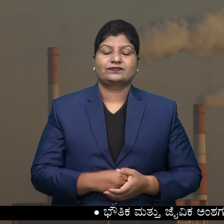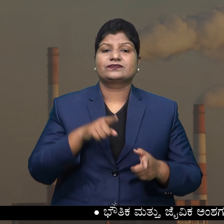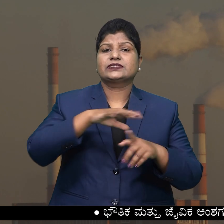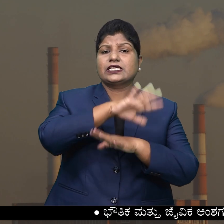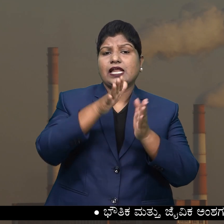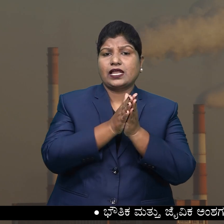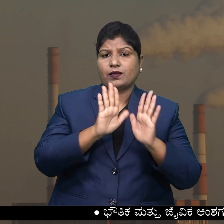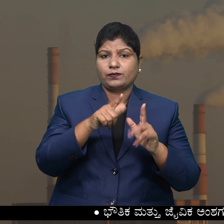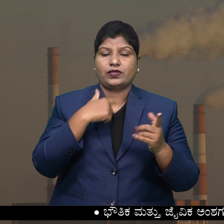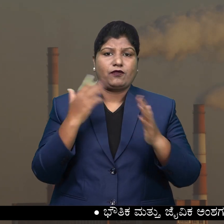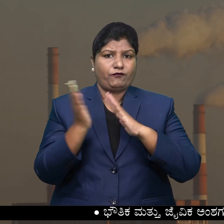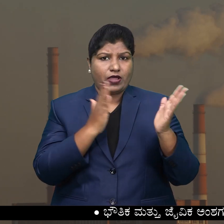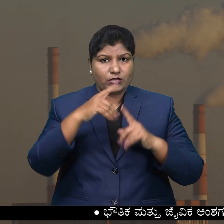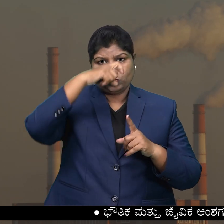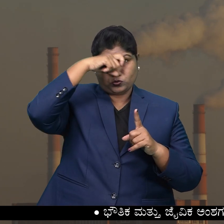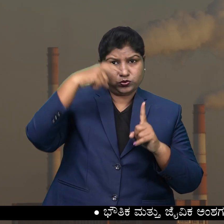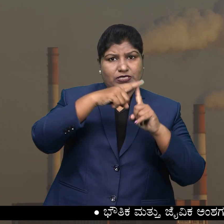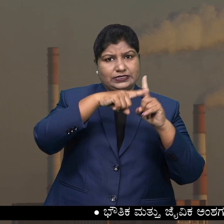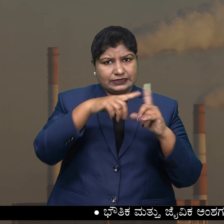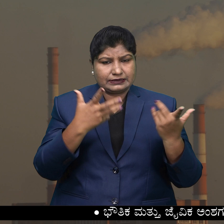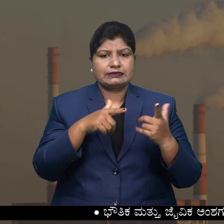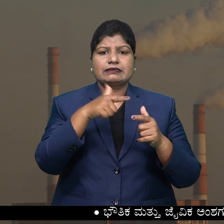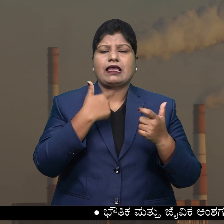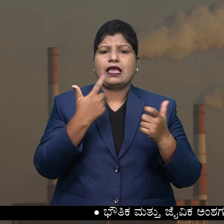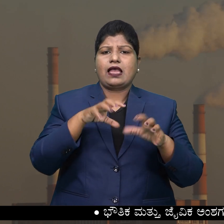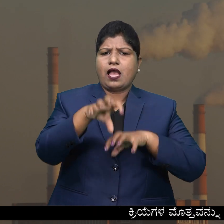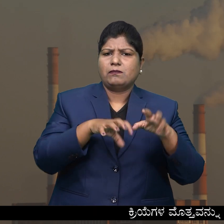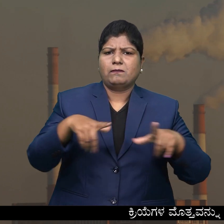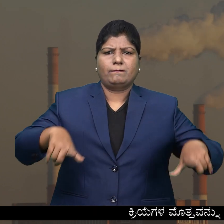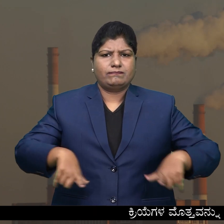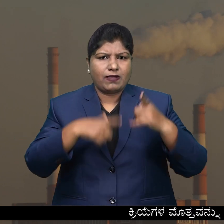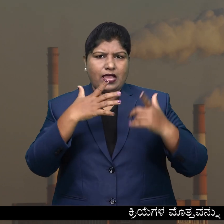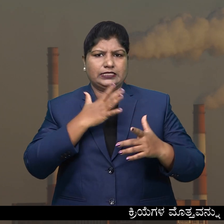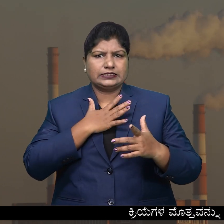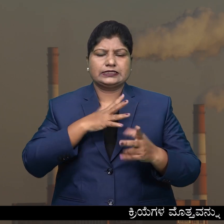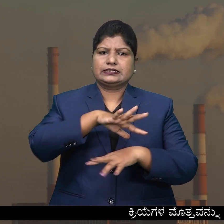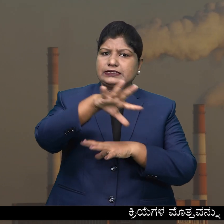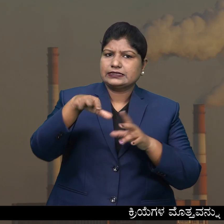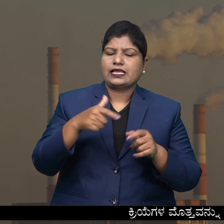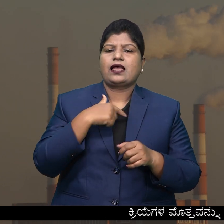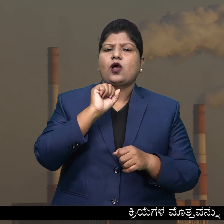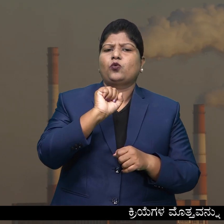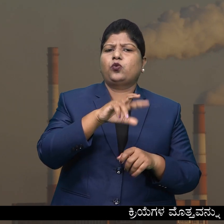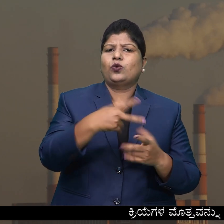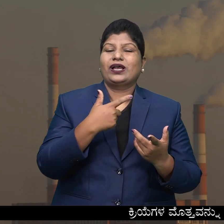ಭೌತಿಕ ಮತ್ತು ಜೈವಿಕ ಅಂಶಗಳು ಮತ್ತು ಅವುಗಳ ರಾಸಾಯನಿಕ ಪರಸ್ಪರ ಕ್ರಿಯೆಗಳ ಮೊತ್ತವನ್ನ ಪರಿಸರ ಎಂದು ಕರೆಯಲಾಗುತ್ತೆ.